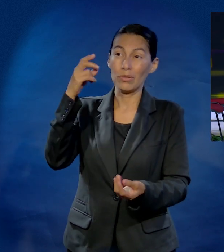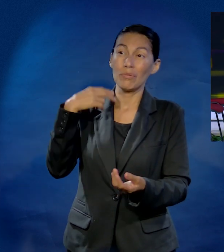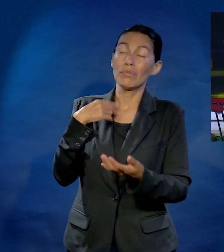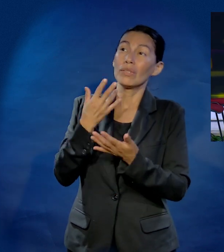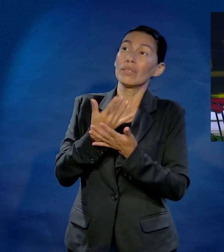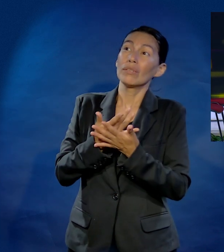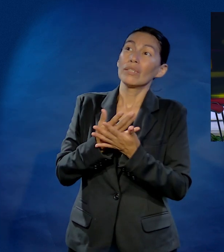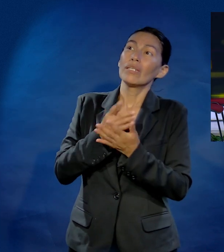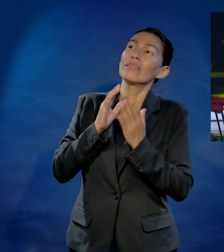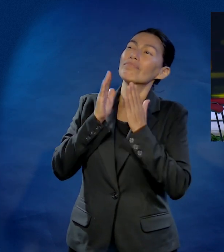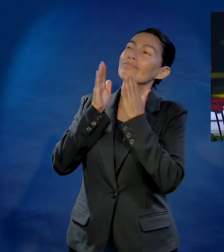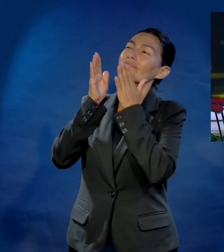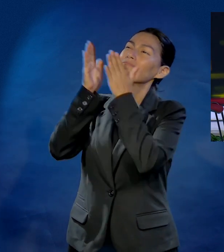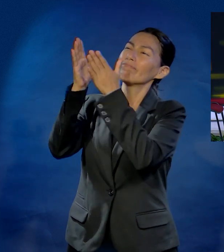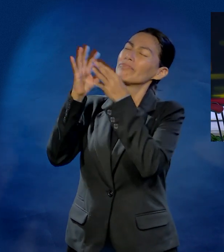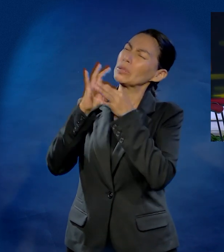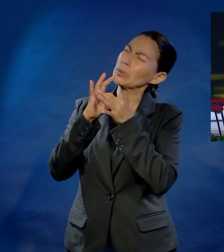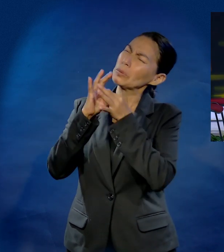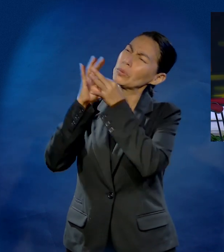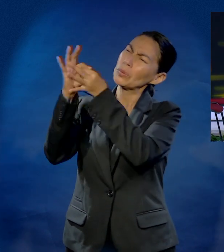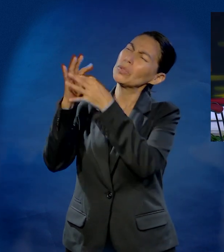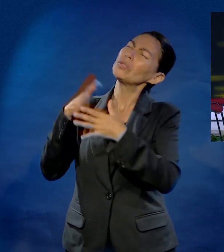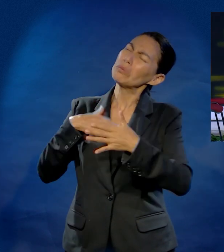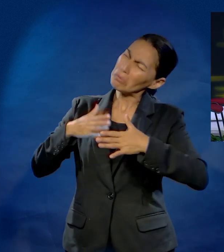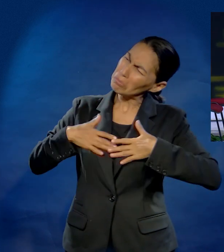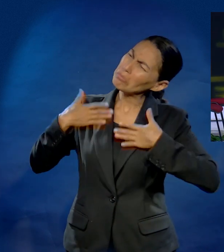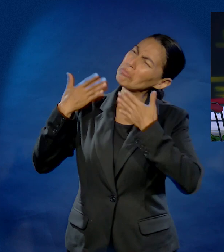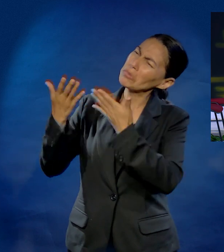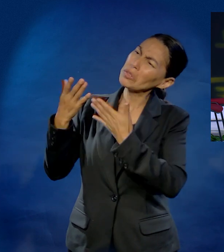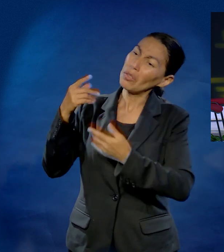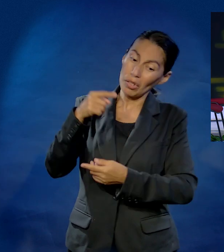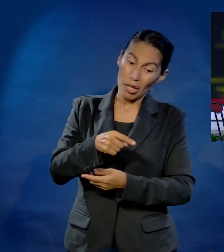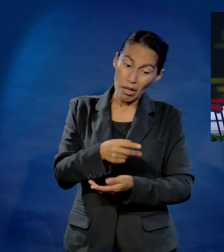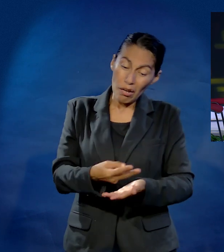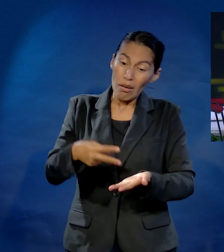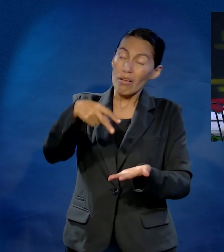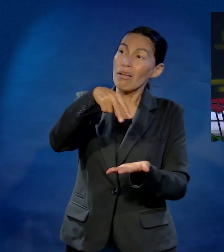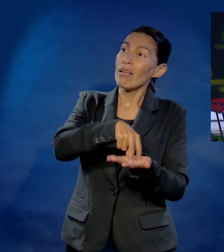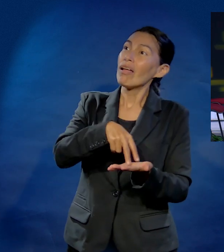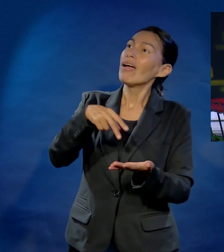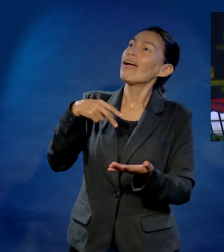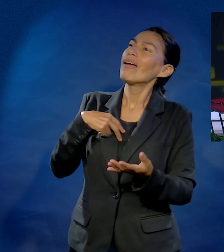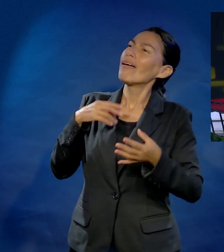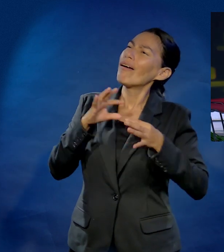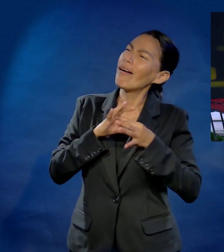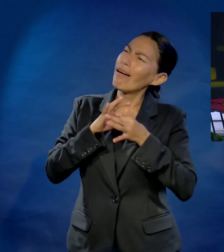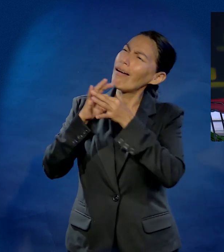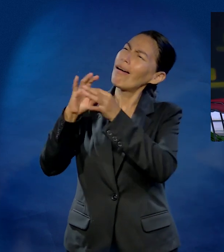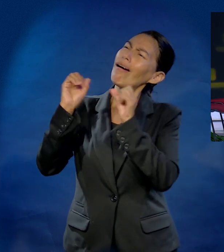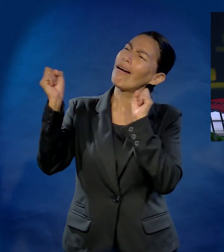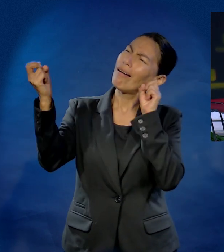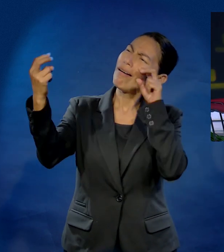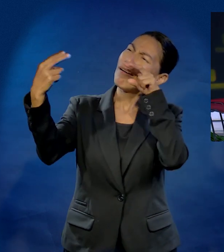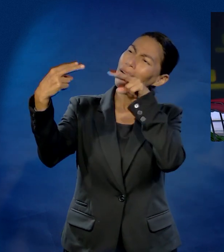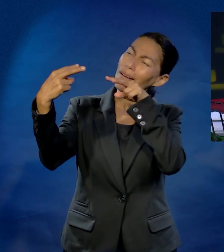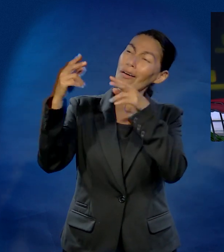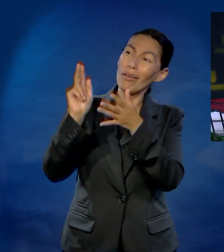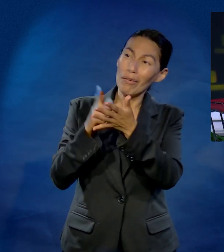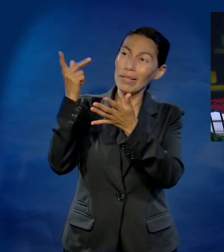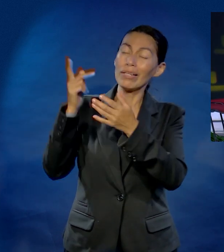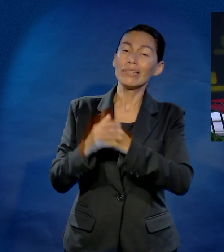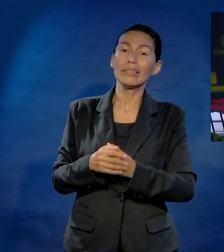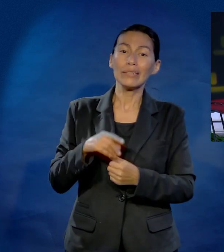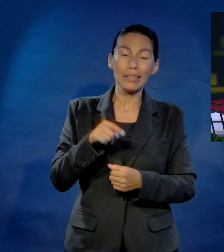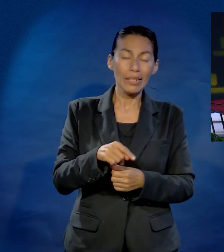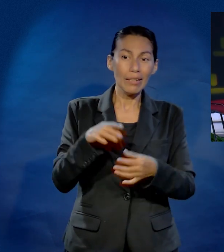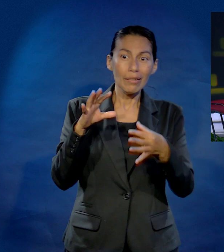Ahí con él pareciera que están mis sueños y mis esperanzas. Pero no se equivoque nadie. Mis esperanzas y mis sueños